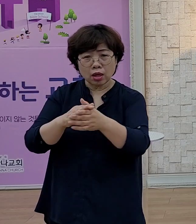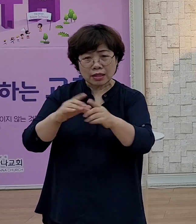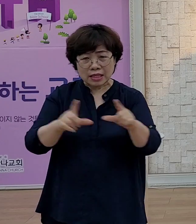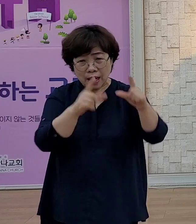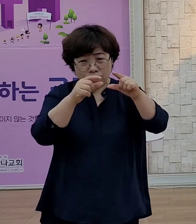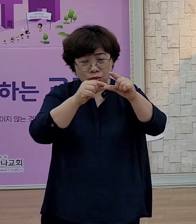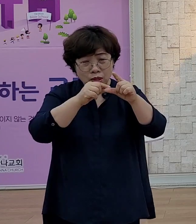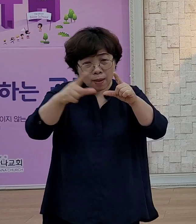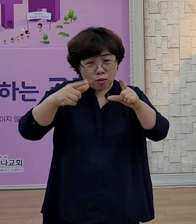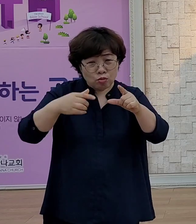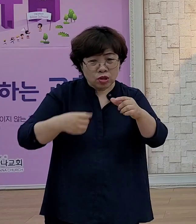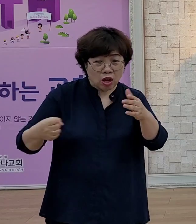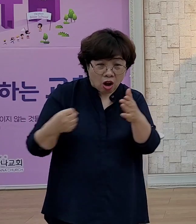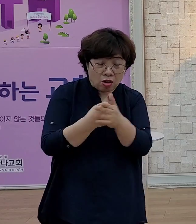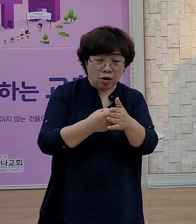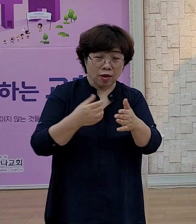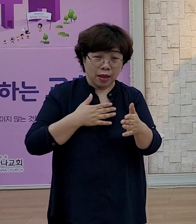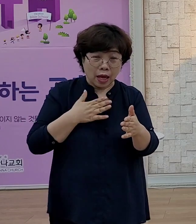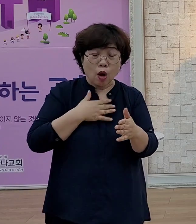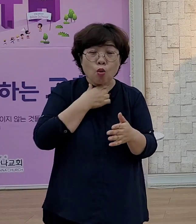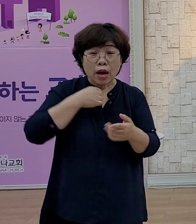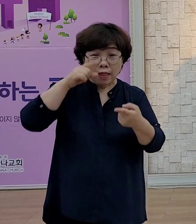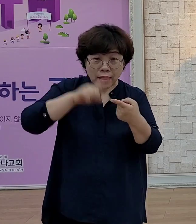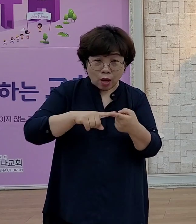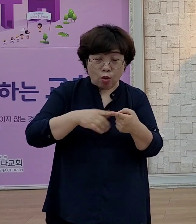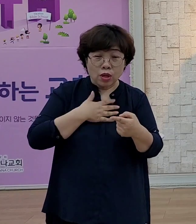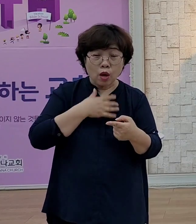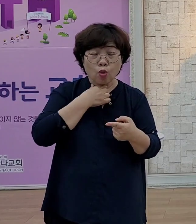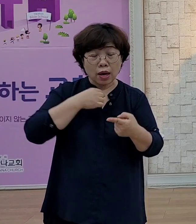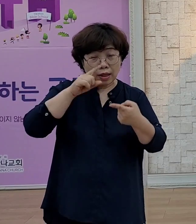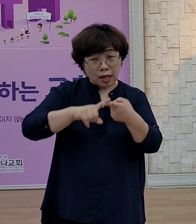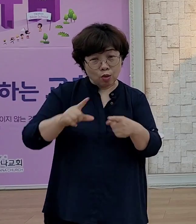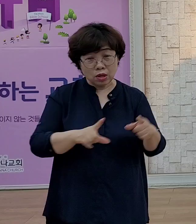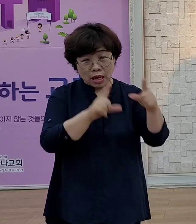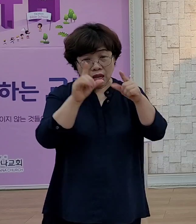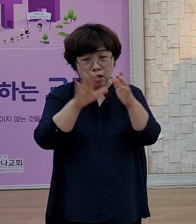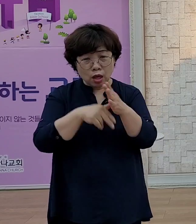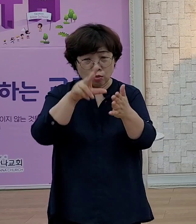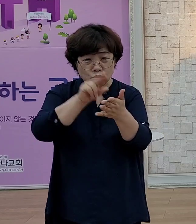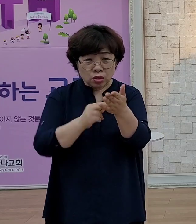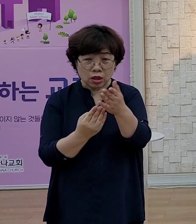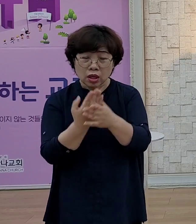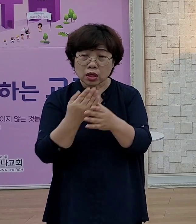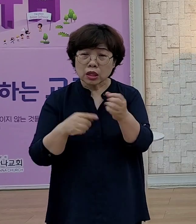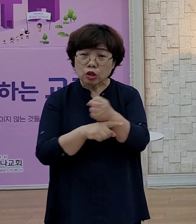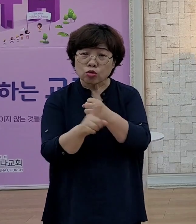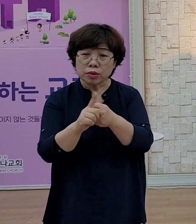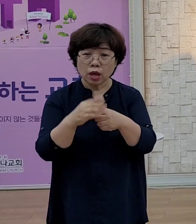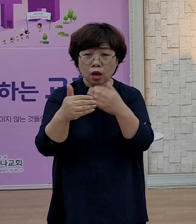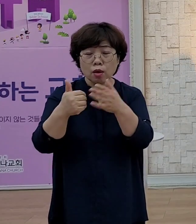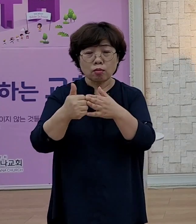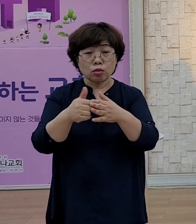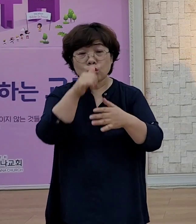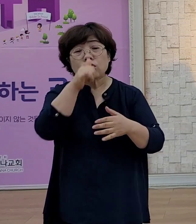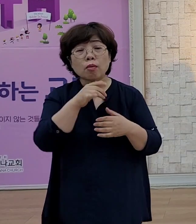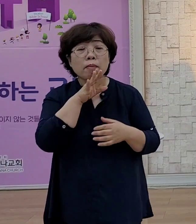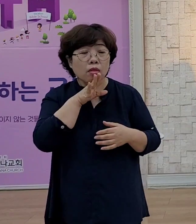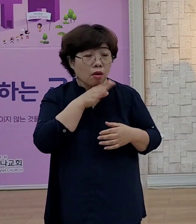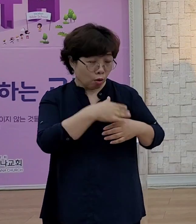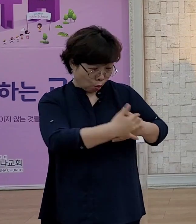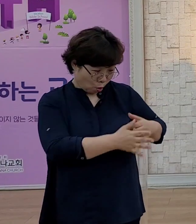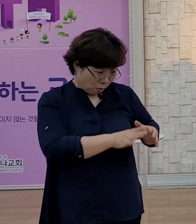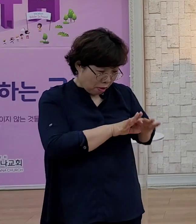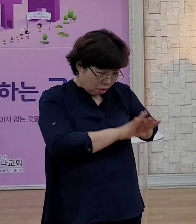결정을 다 내가 하고 내가 하고 싶은 대로 살아가는, 이게 왜 문제가 되느냐? 하나님이 없는 것도 아니고 저 골방이라도 있지